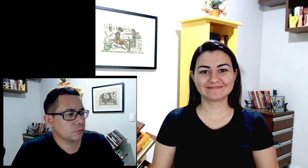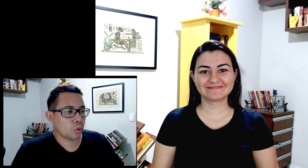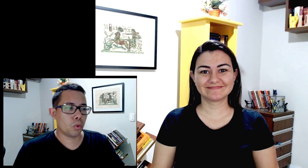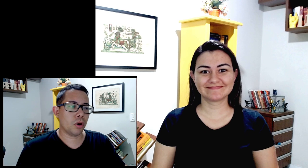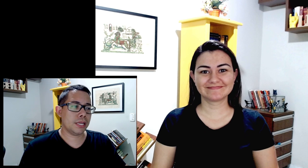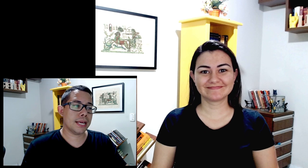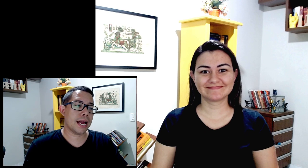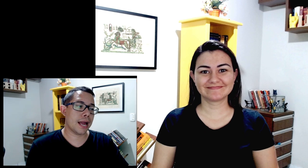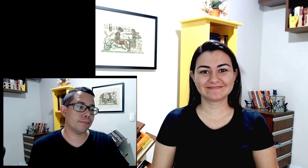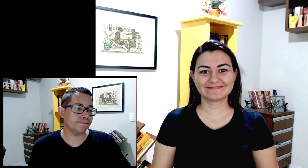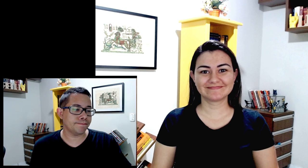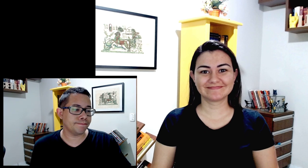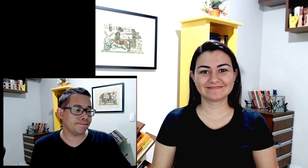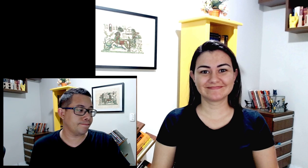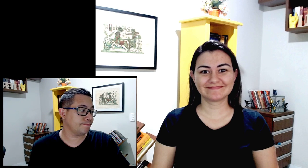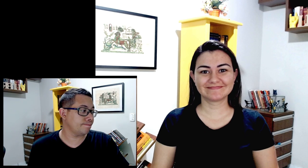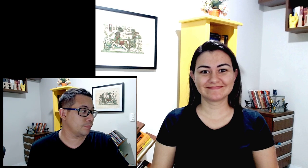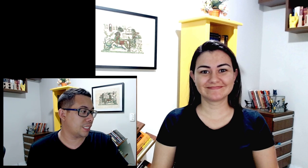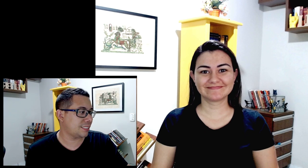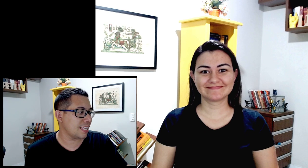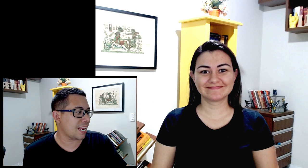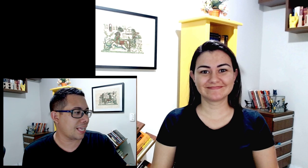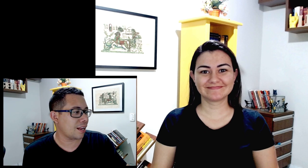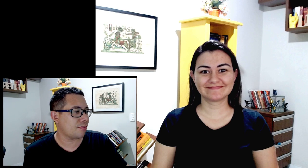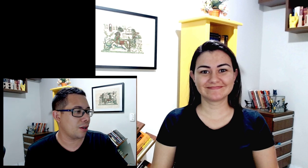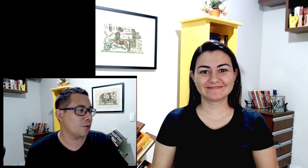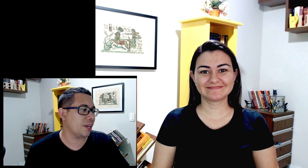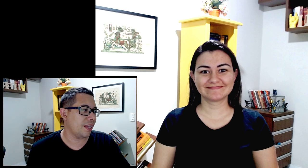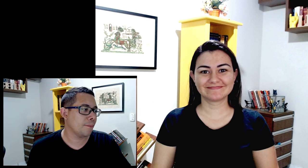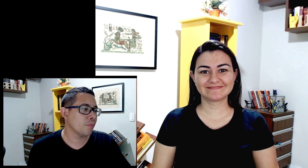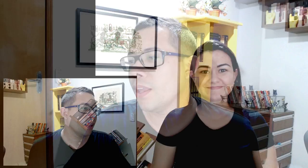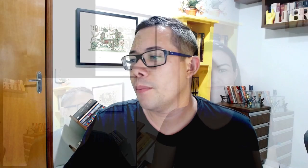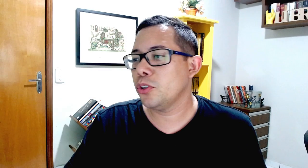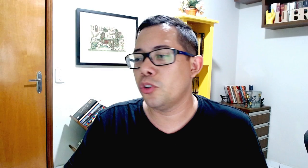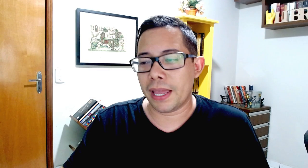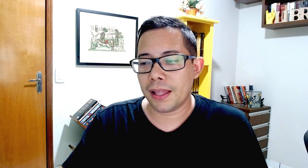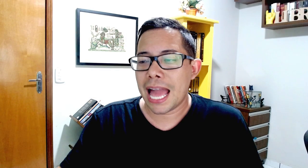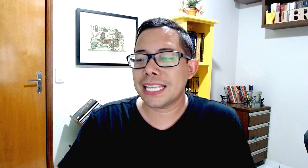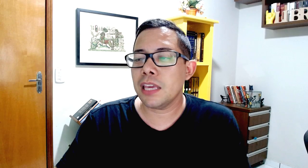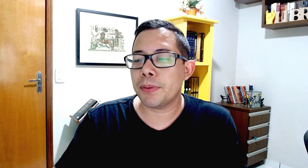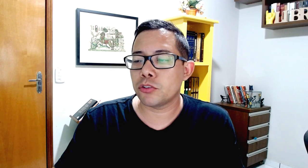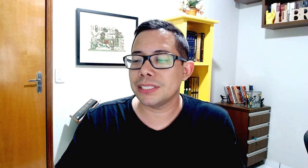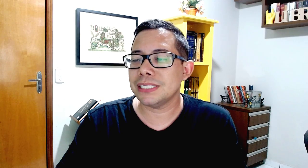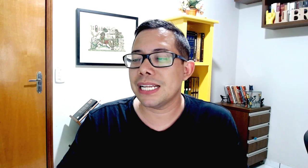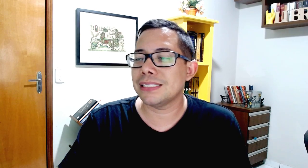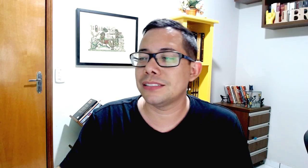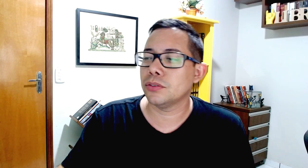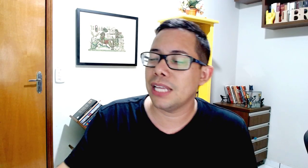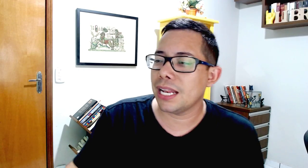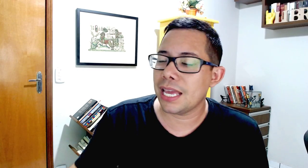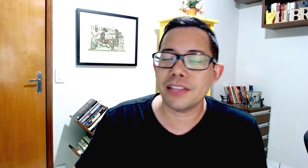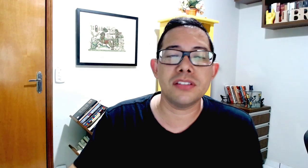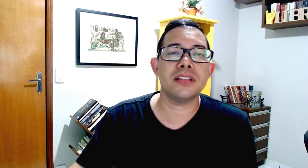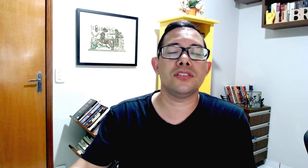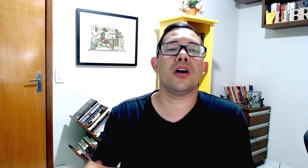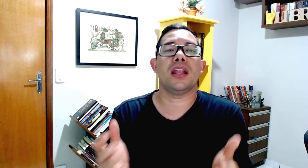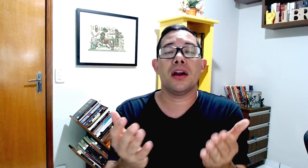Oi bom dia ruim que esperar que ela falou em muito bem aqui pessoal a sinalização dela é dita senhora